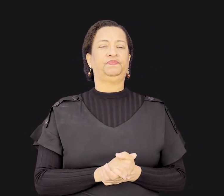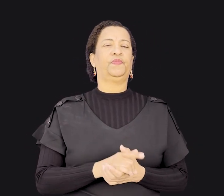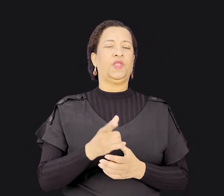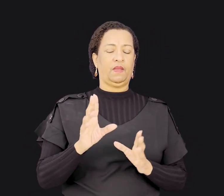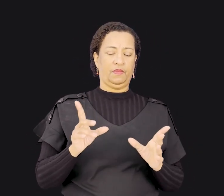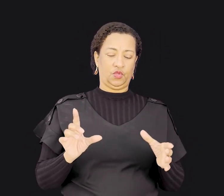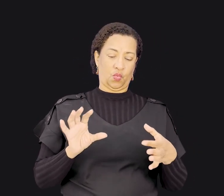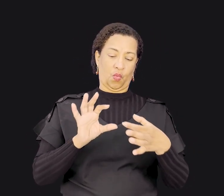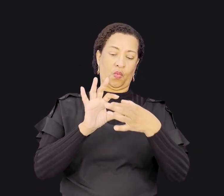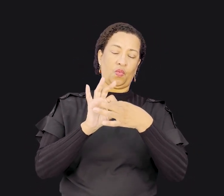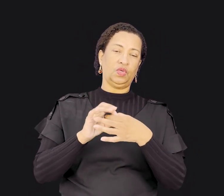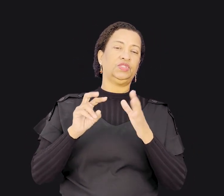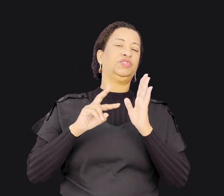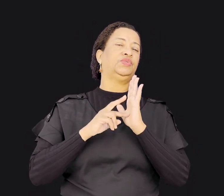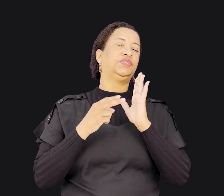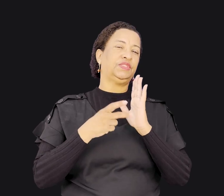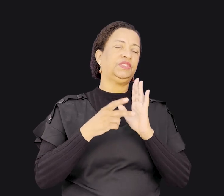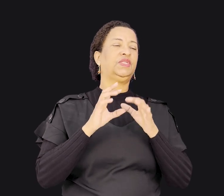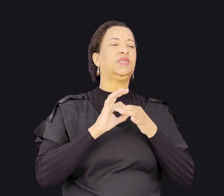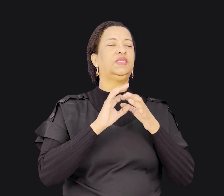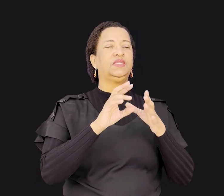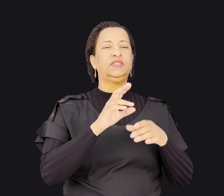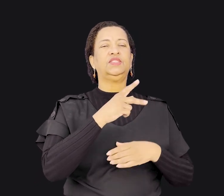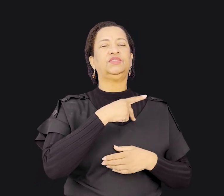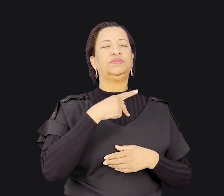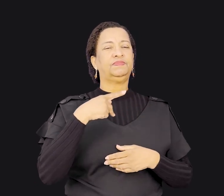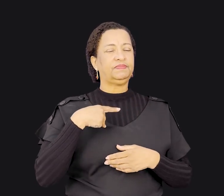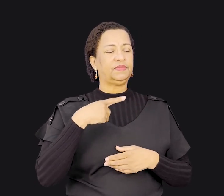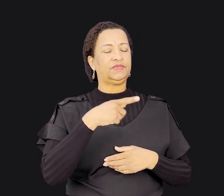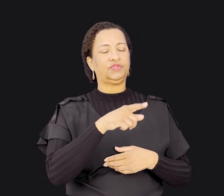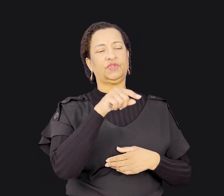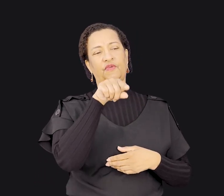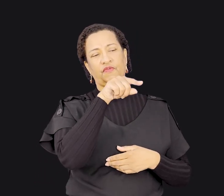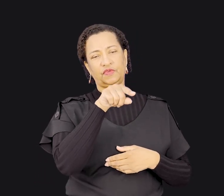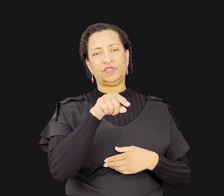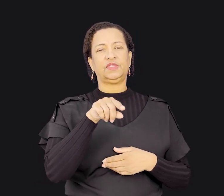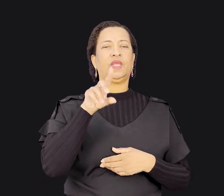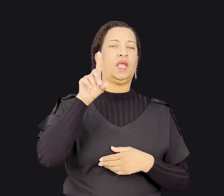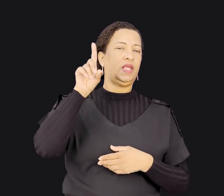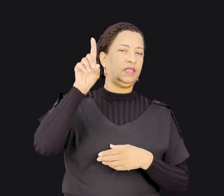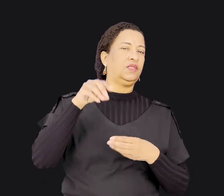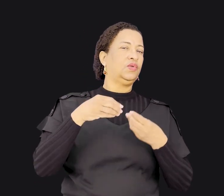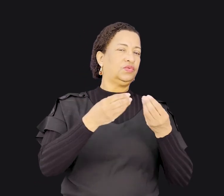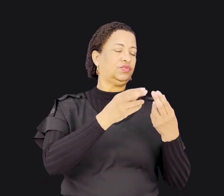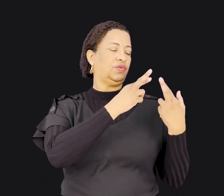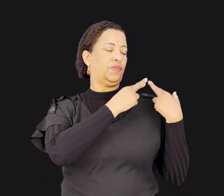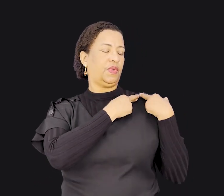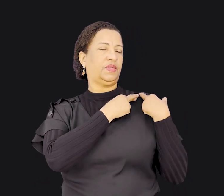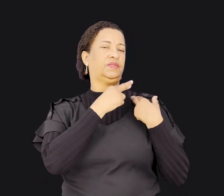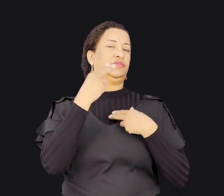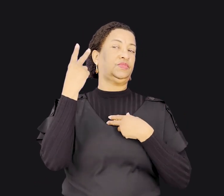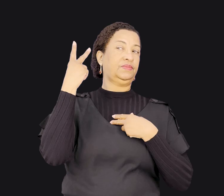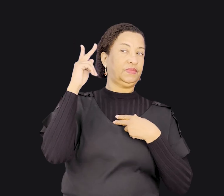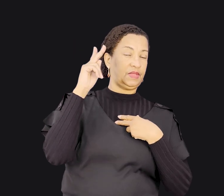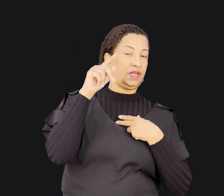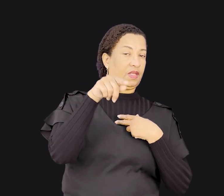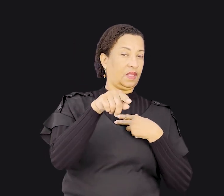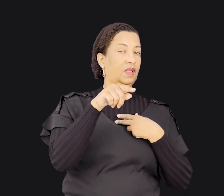deste contexto significa, deixe seu marido pastorear você. Deus deu ao seu marido uma grande responsabilidade. Ele deve